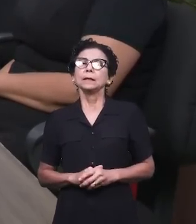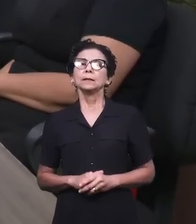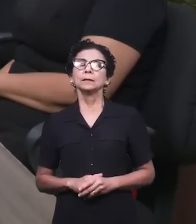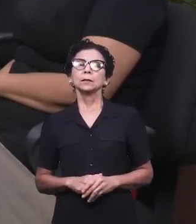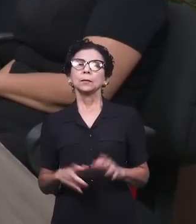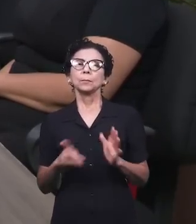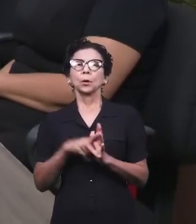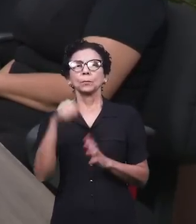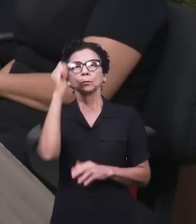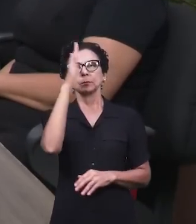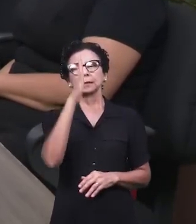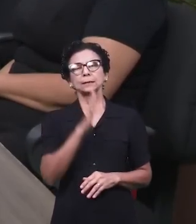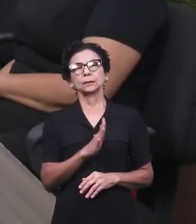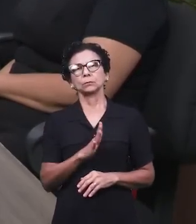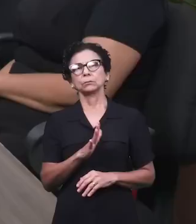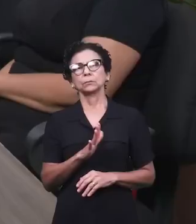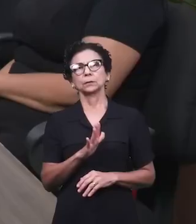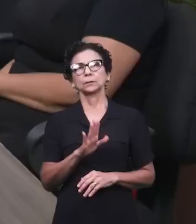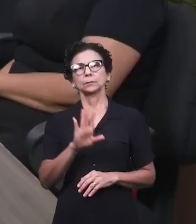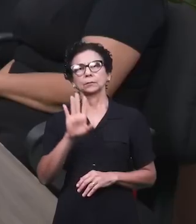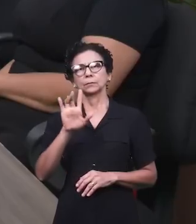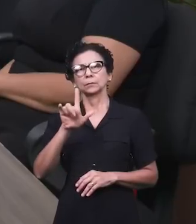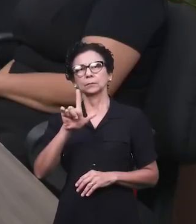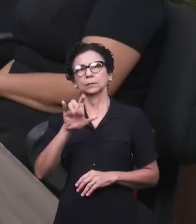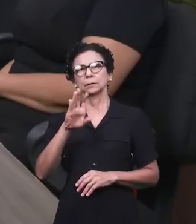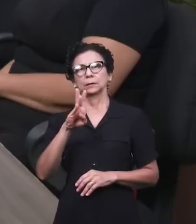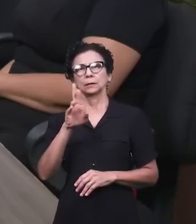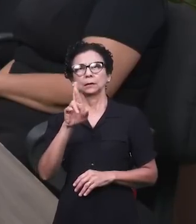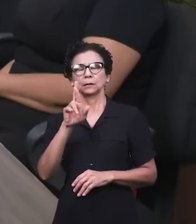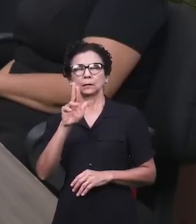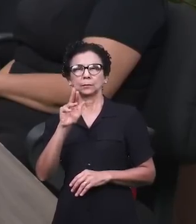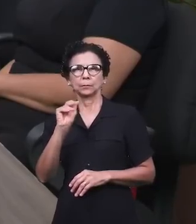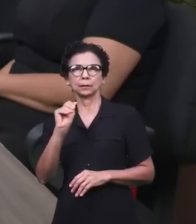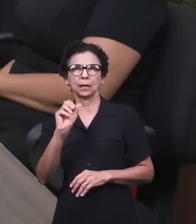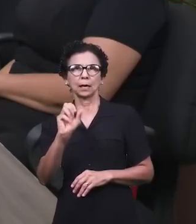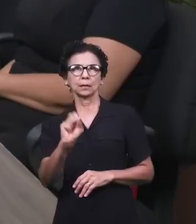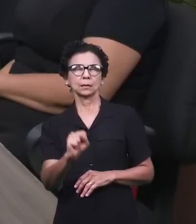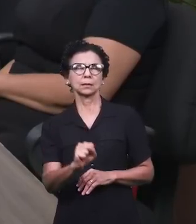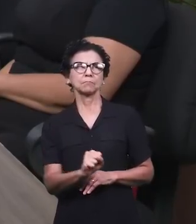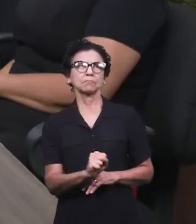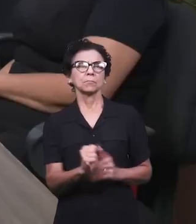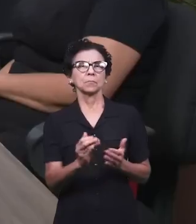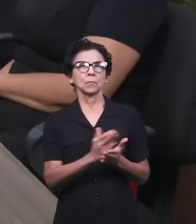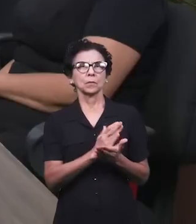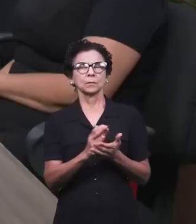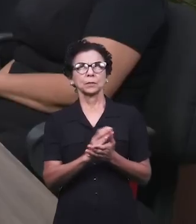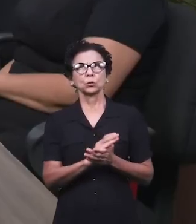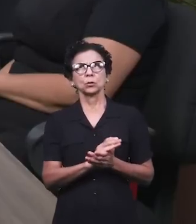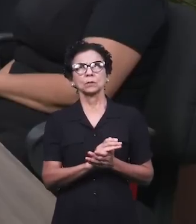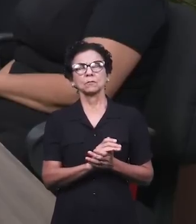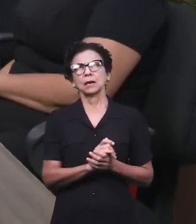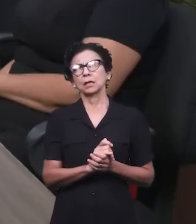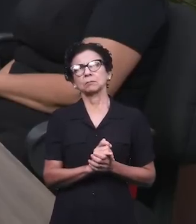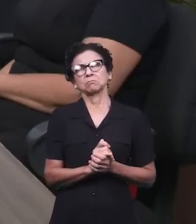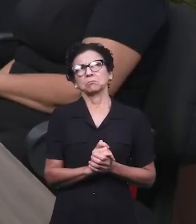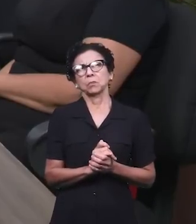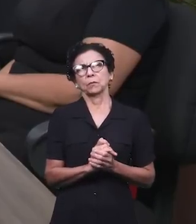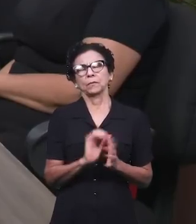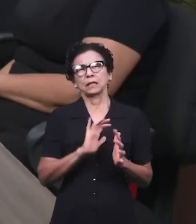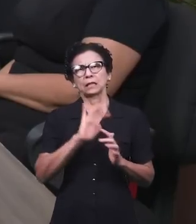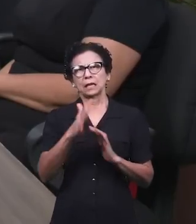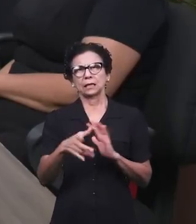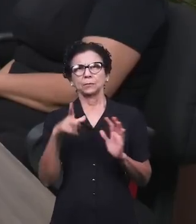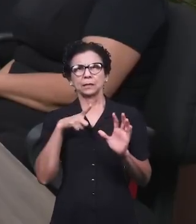brasileira. Então, Nath, ele já até falou, né? Tem gente que fala as Libras, né? E ele já disse, não existe